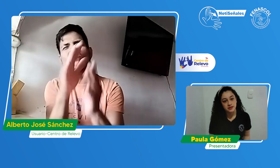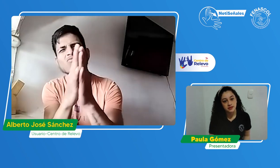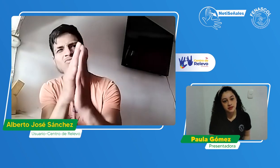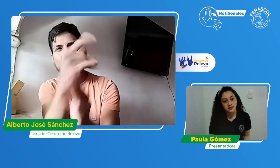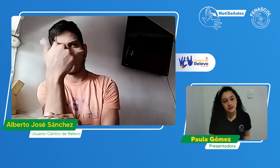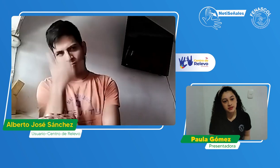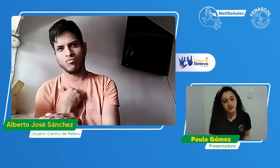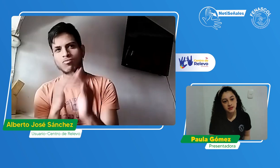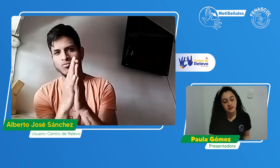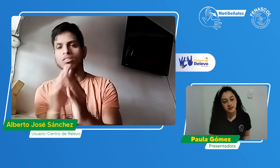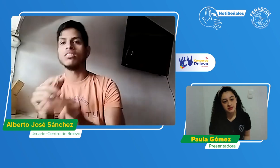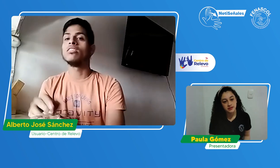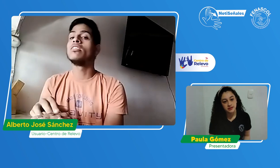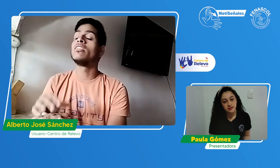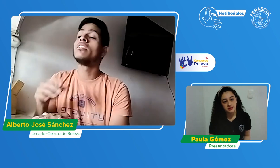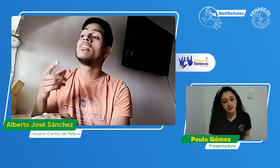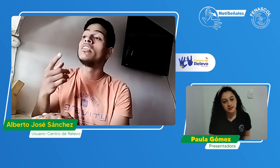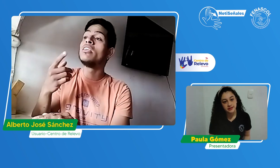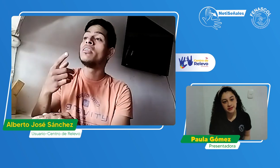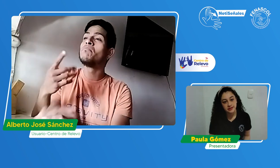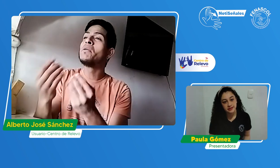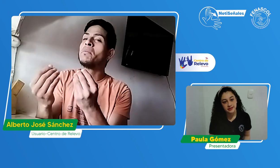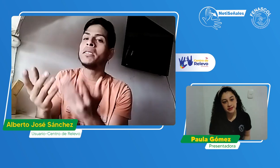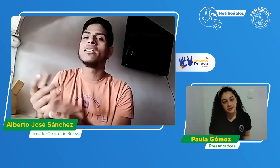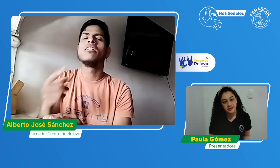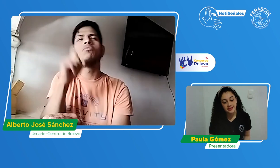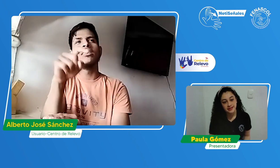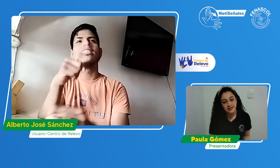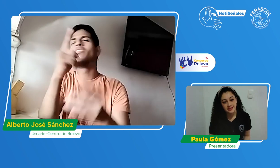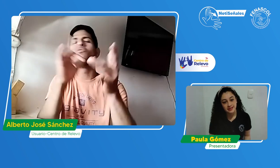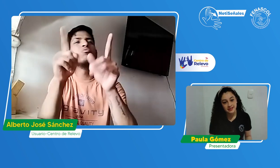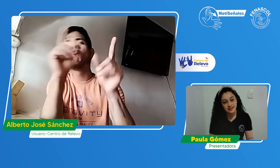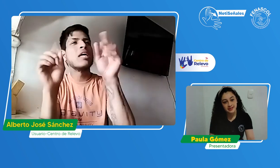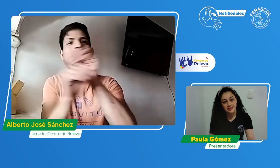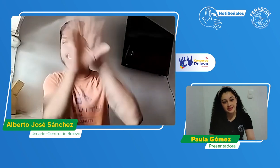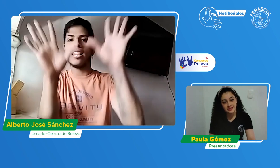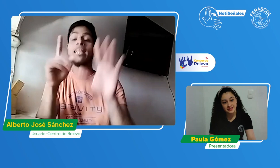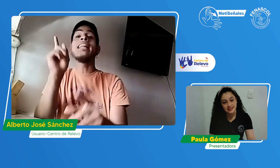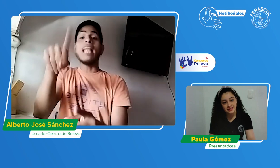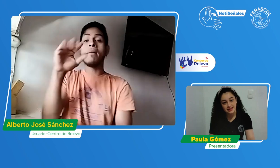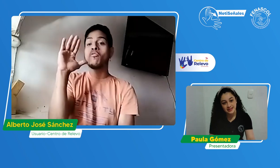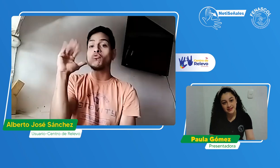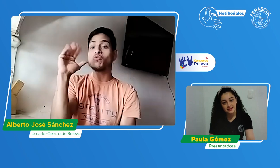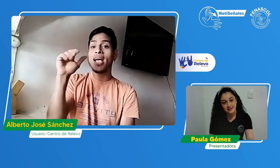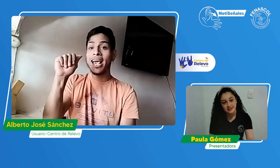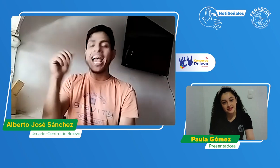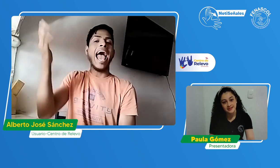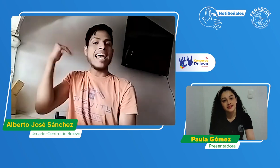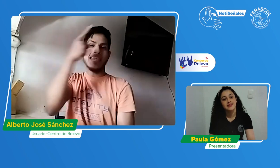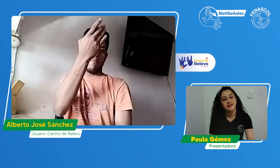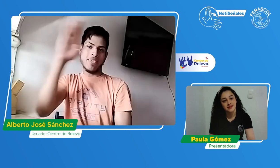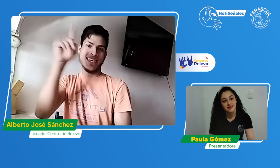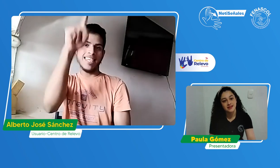para aclarar un tema y mi suegra también cuando ella estaba en Barranquilla ahora ya está en Venezuela